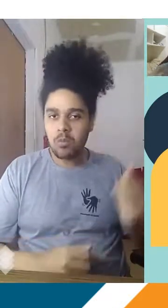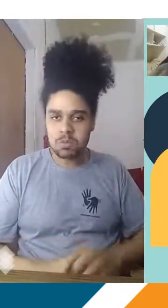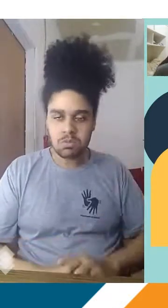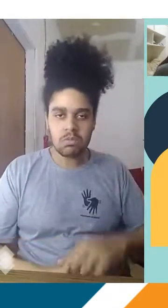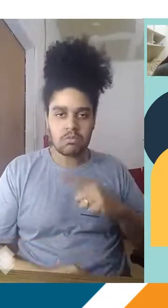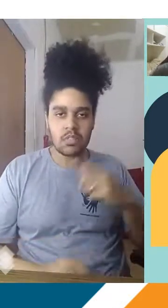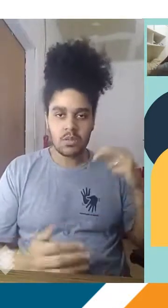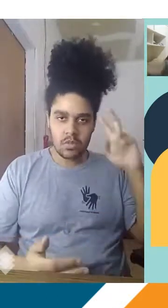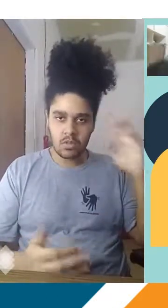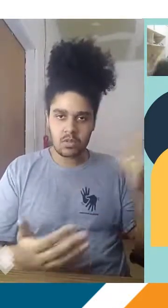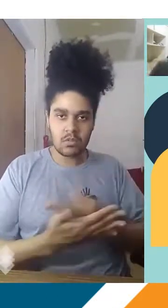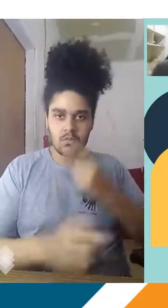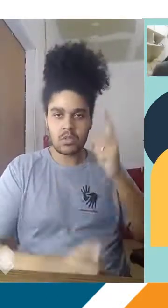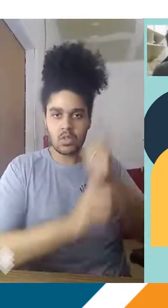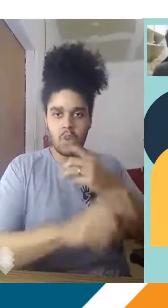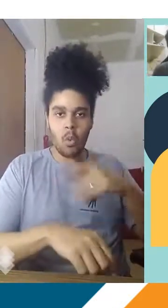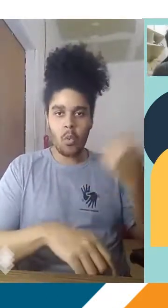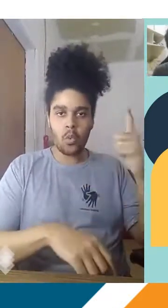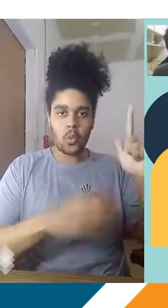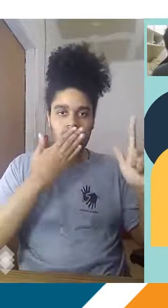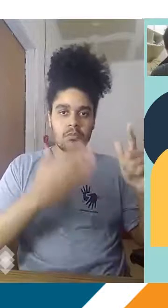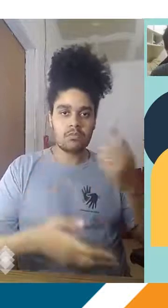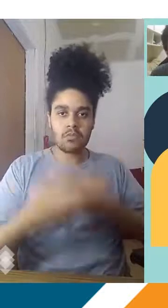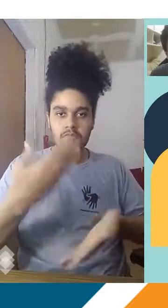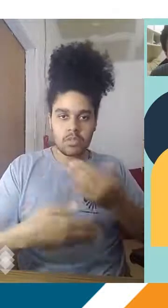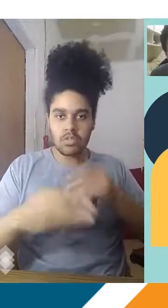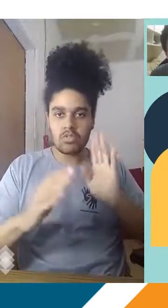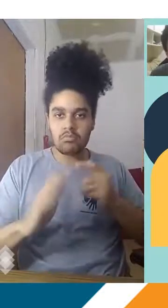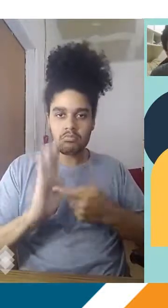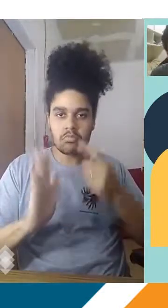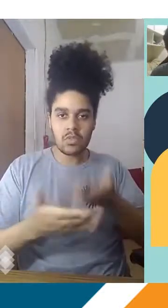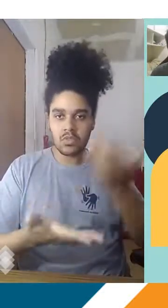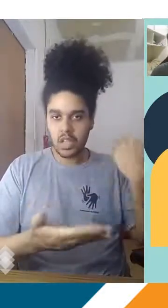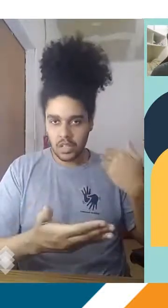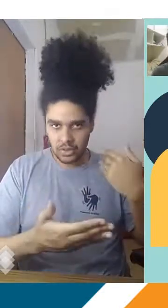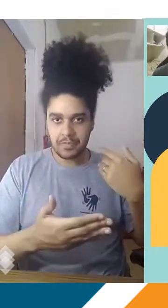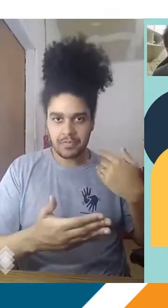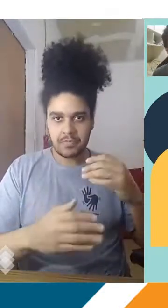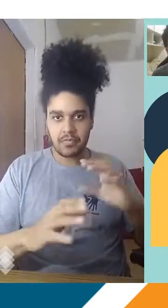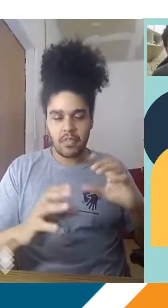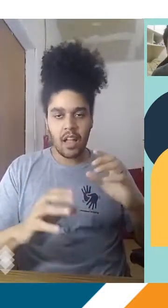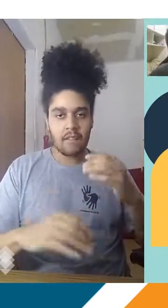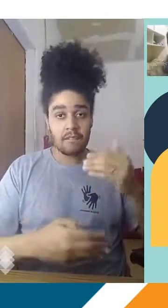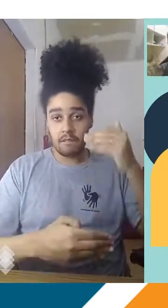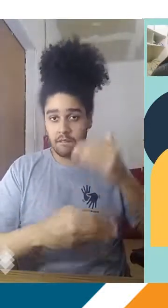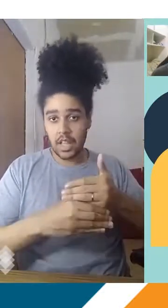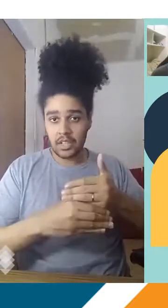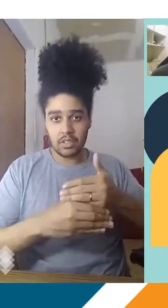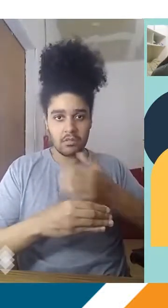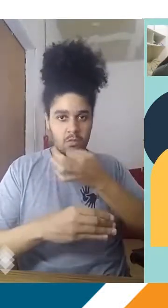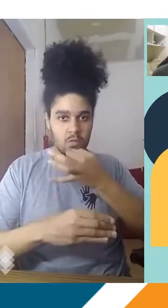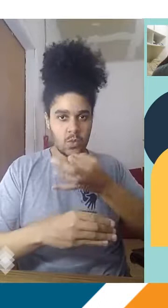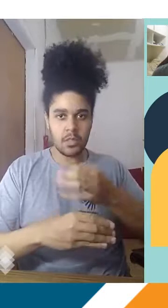consequências, e a partir das consequências encontrou-se mais um tipo de relação com aquilo que havia sido apresentado anteriormente.